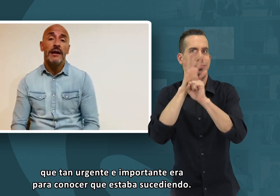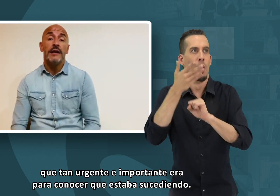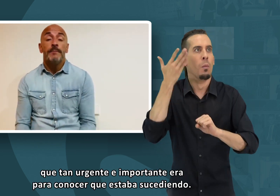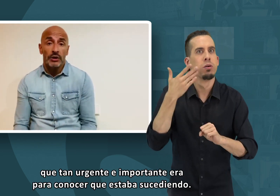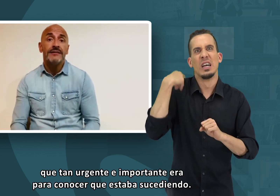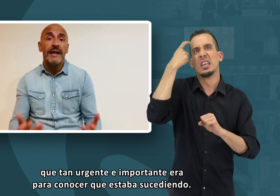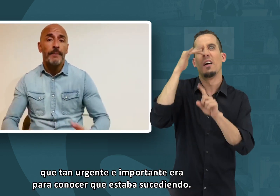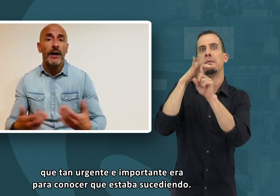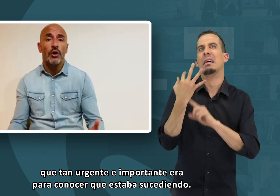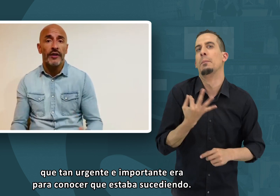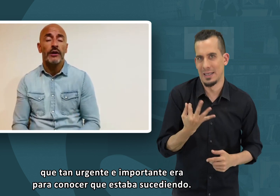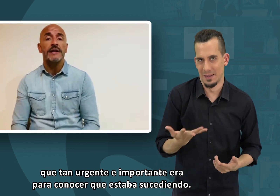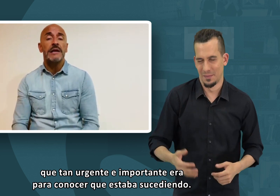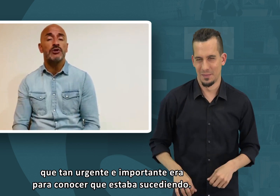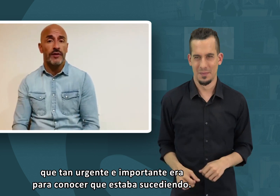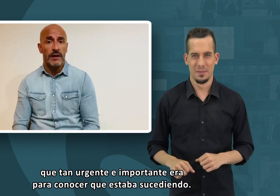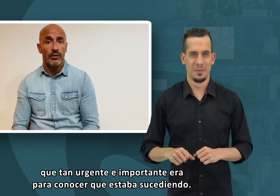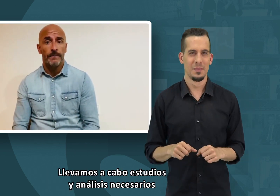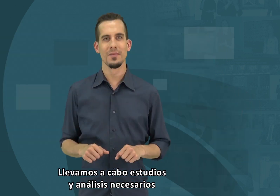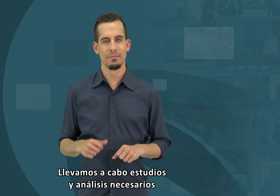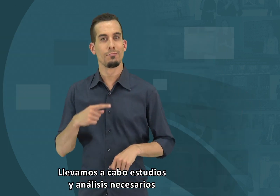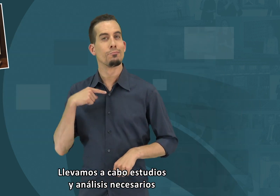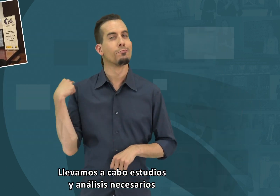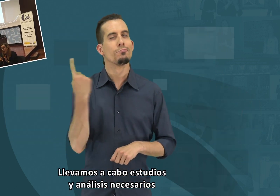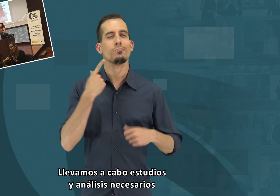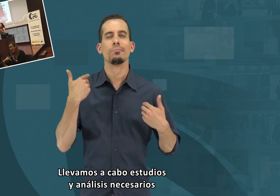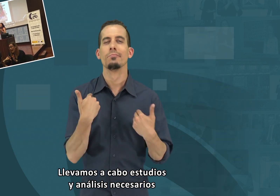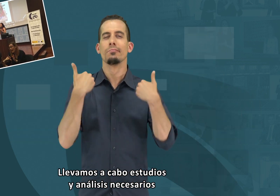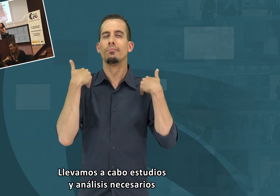tan importante era para conocer qué estaba sucediendo.